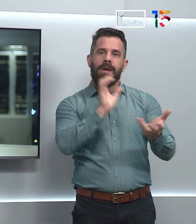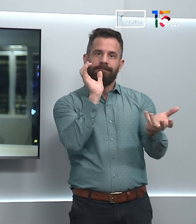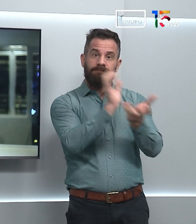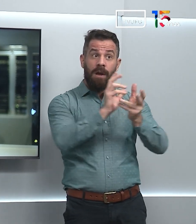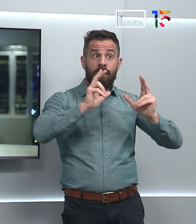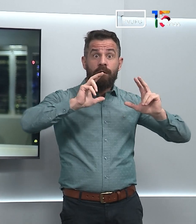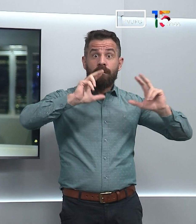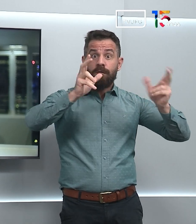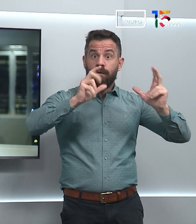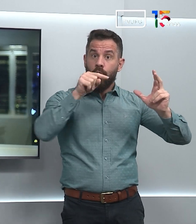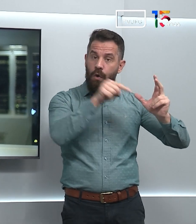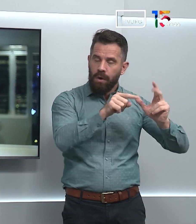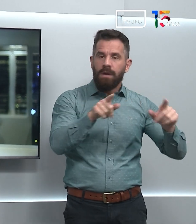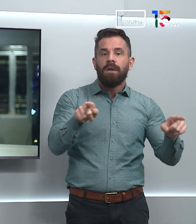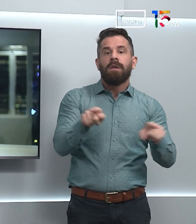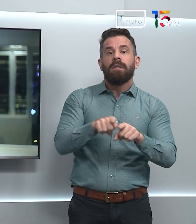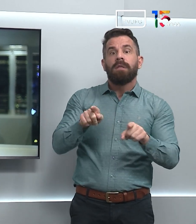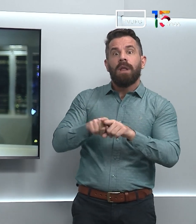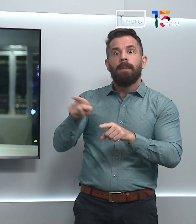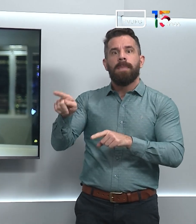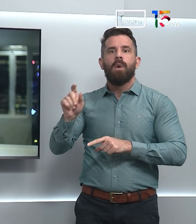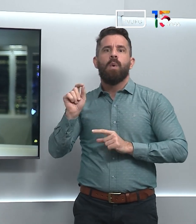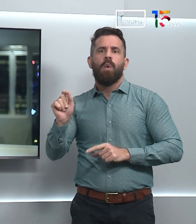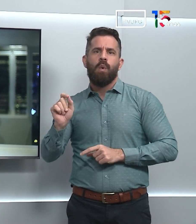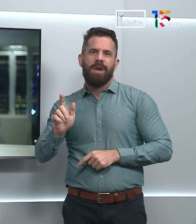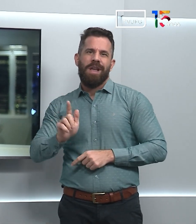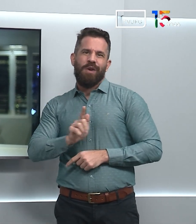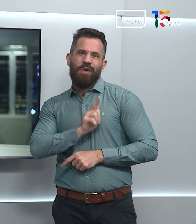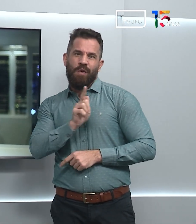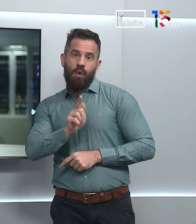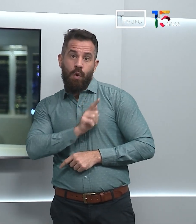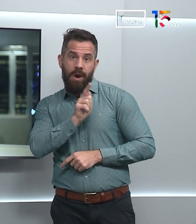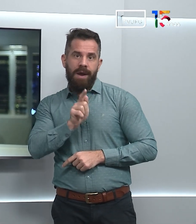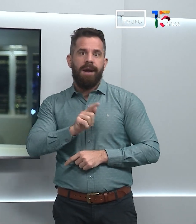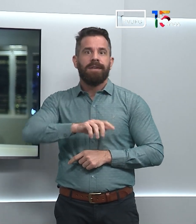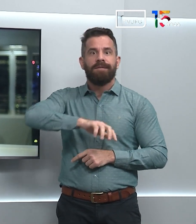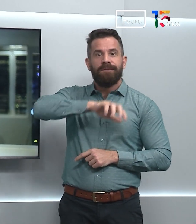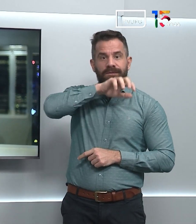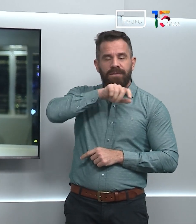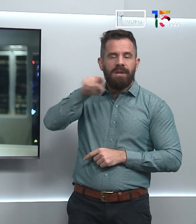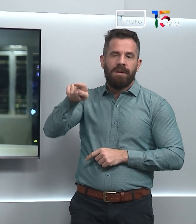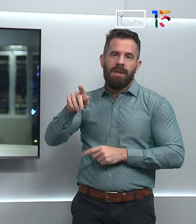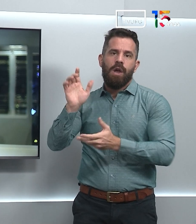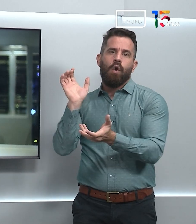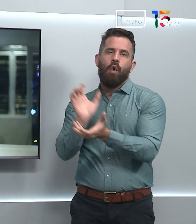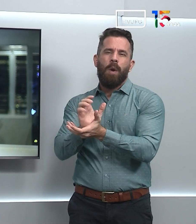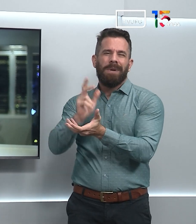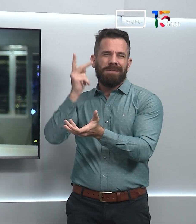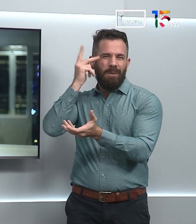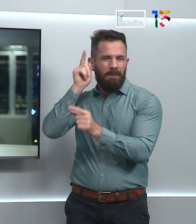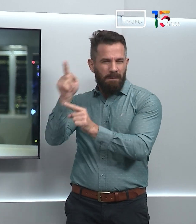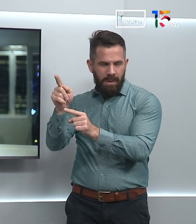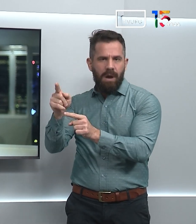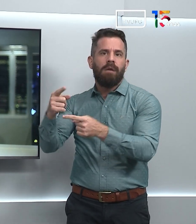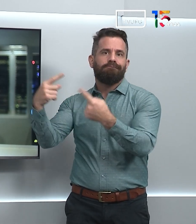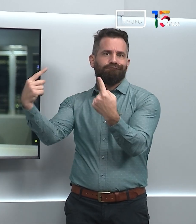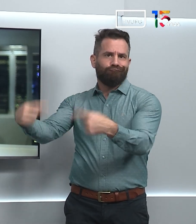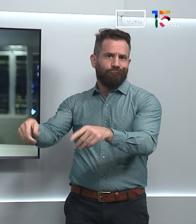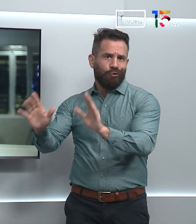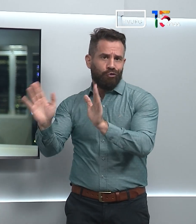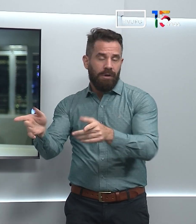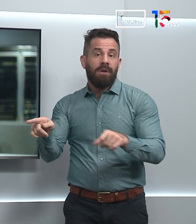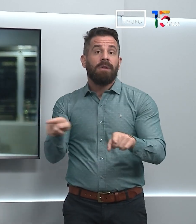vôlei, os resultados de Goiás e Vila Nova na Copa São Paulo de Futebol Júnior e a rodada de estreia do Goianão